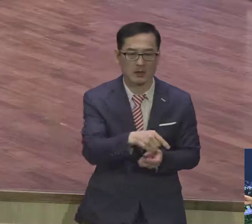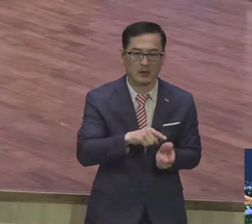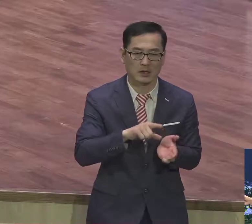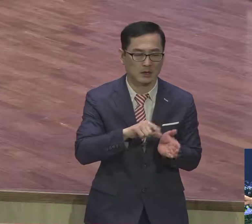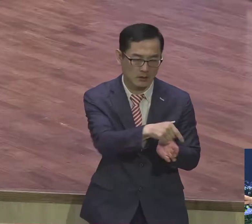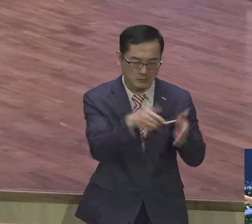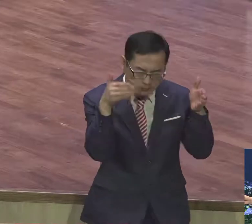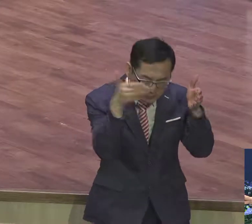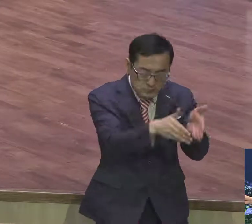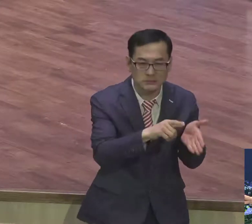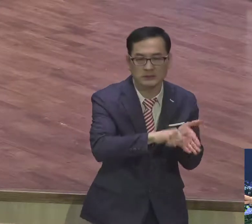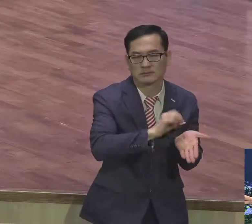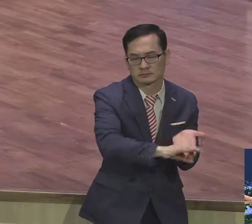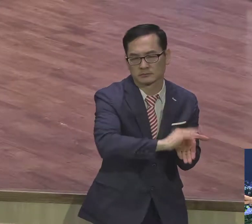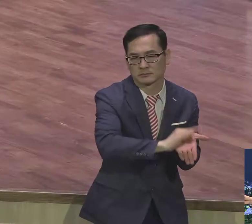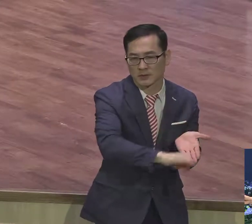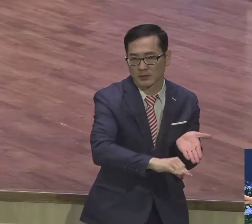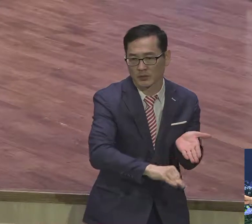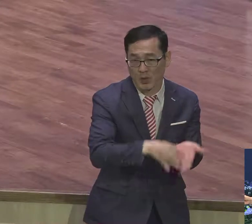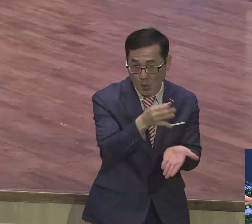자 하나님 보고 계신다고